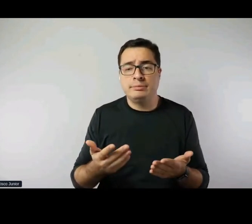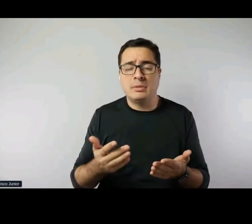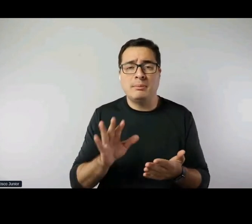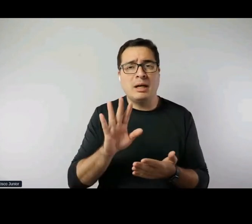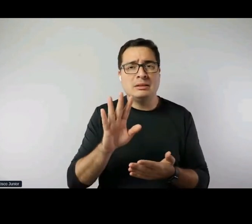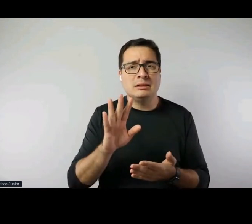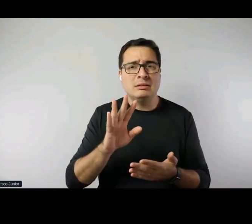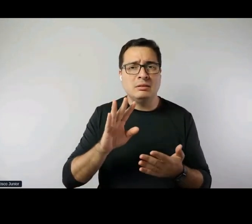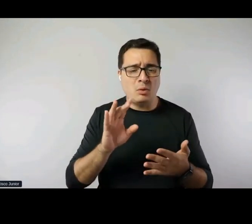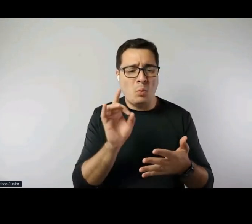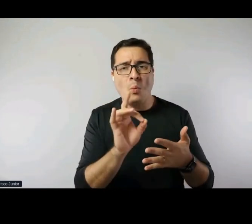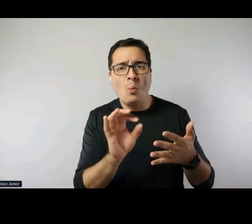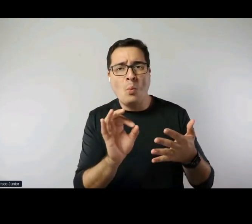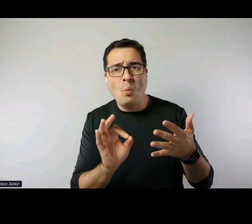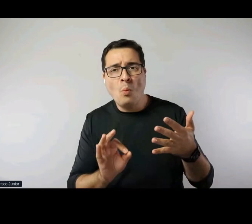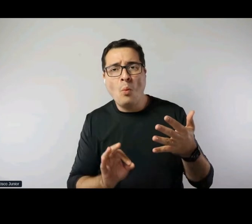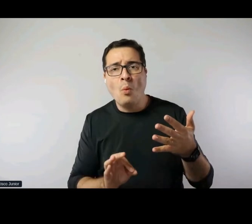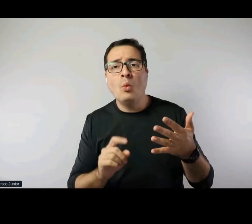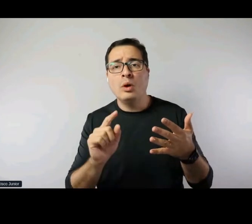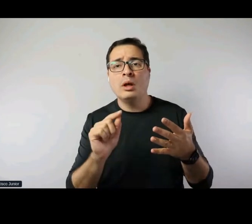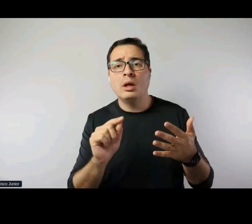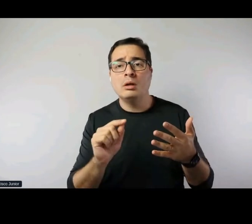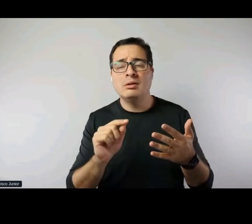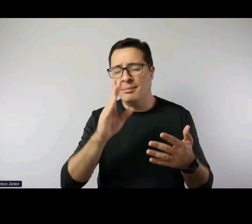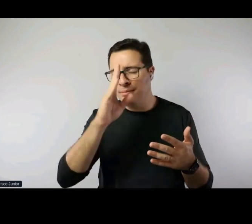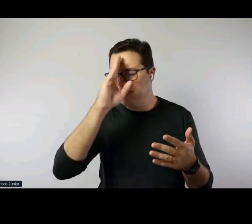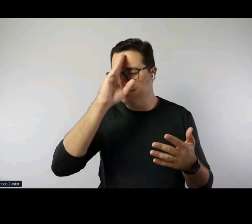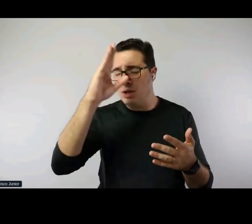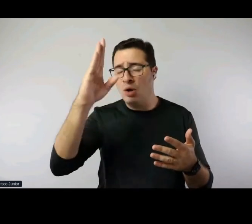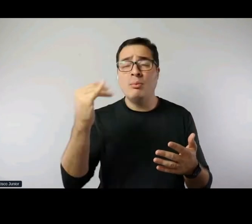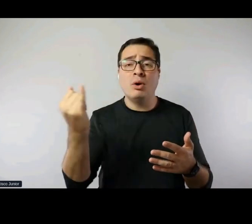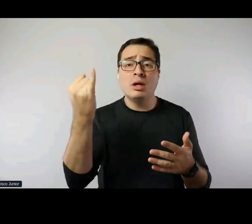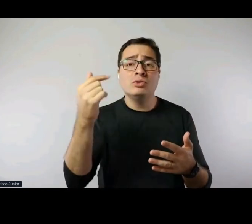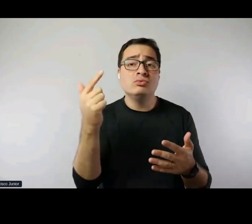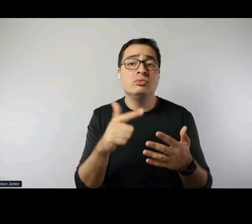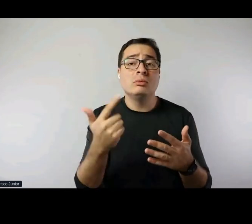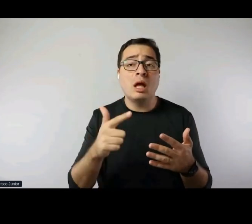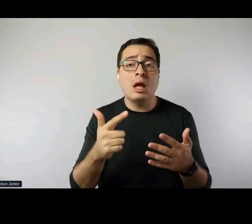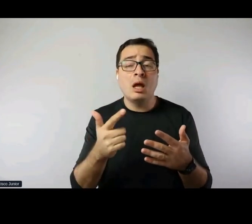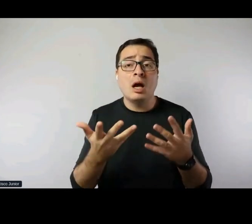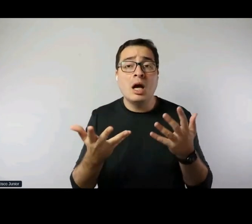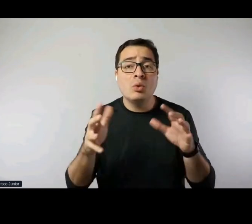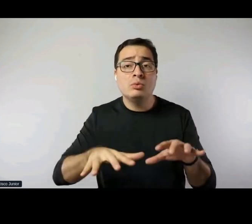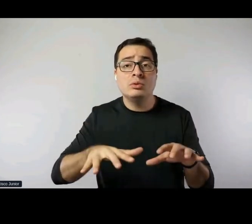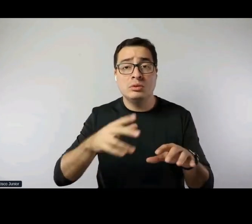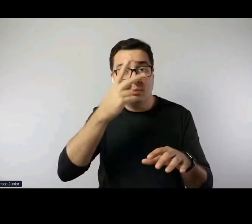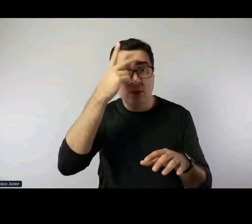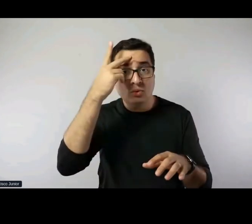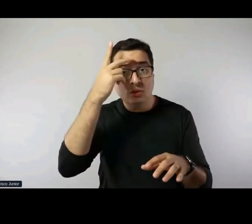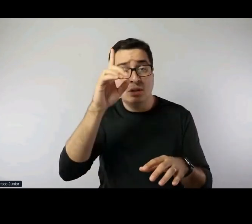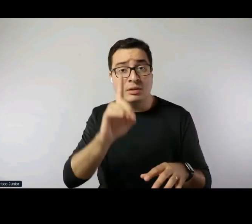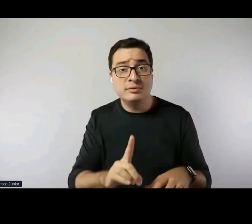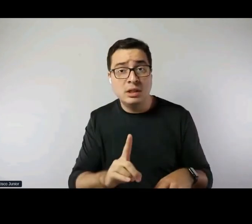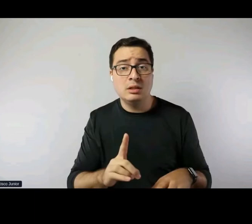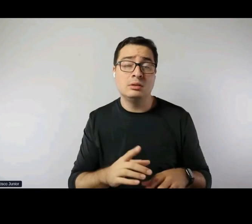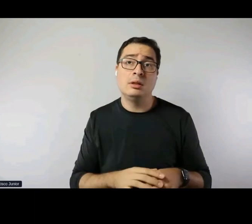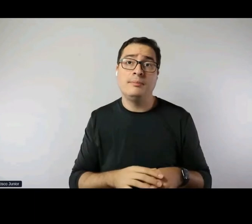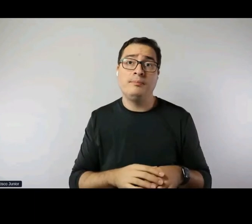deles aborda o que é mais importante, que é a inclusão de pessoas com deficiência, que é